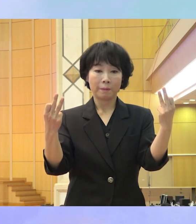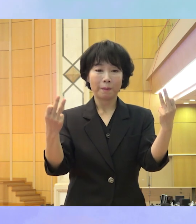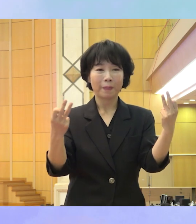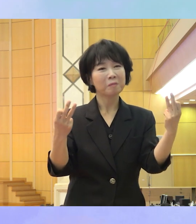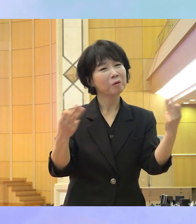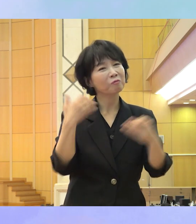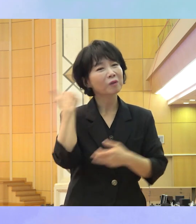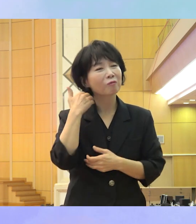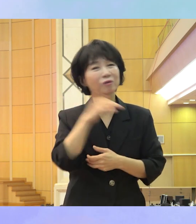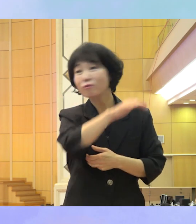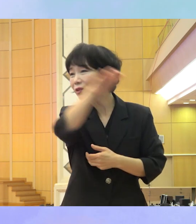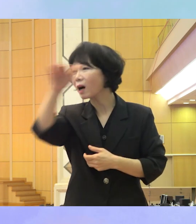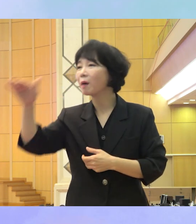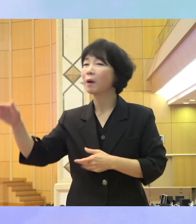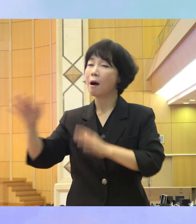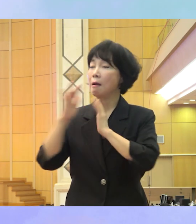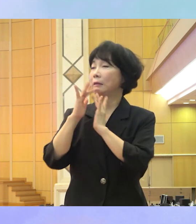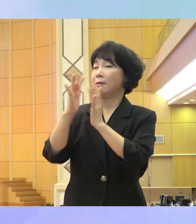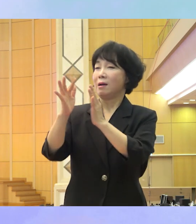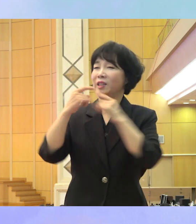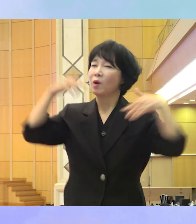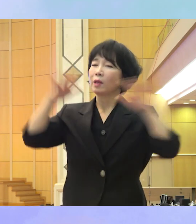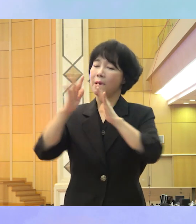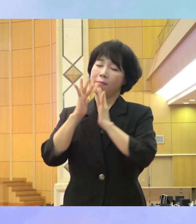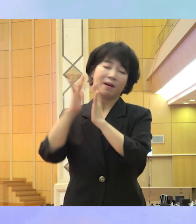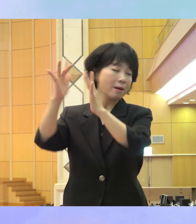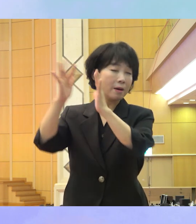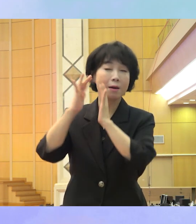방언을 말하고요 천사의